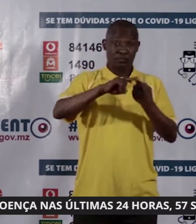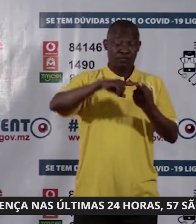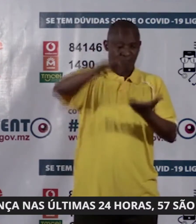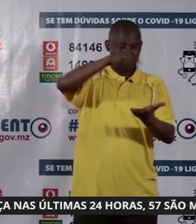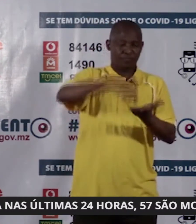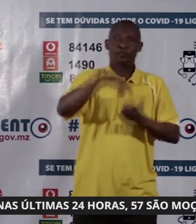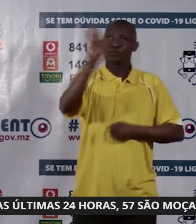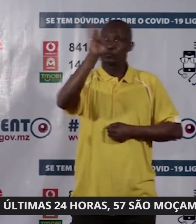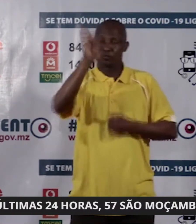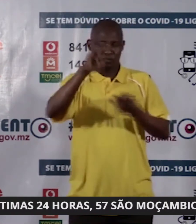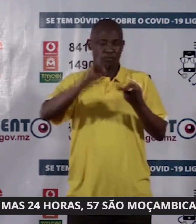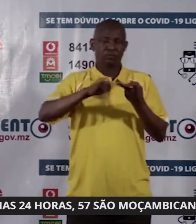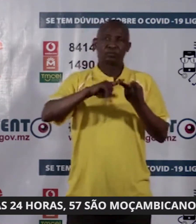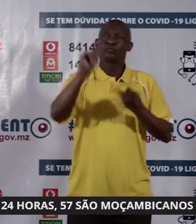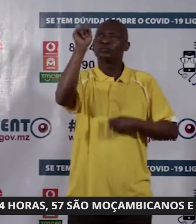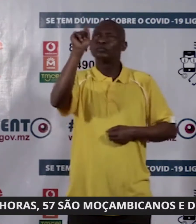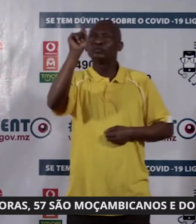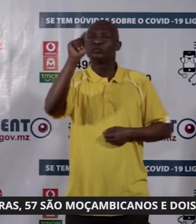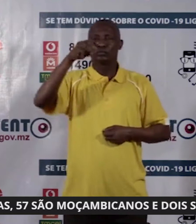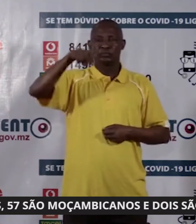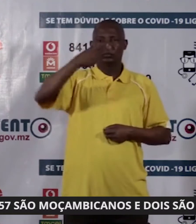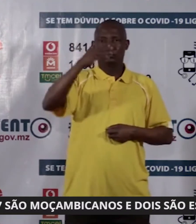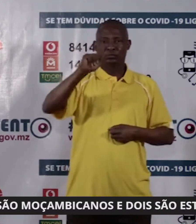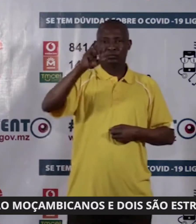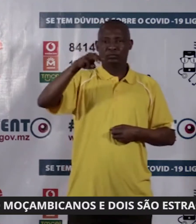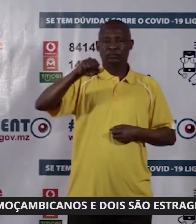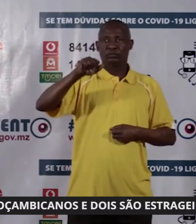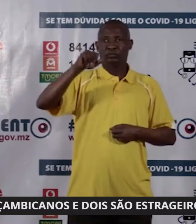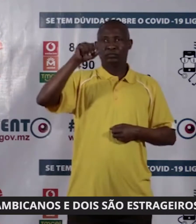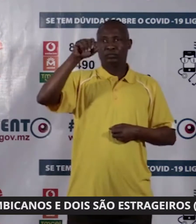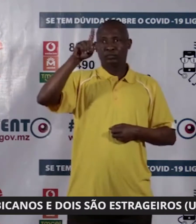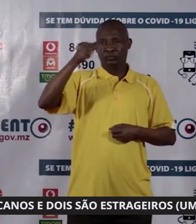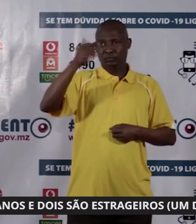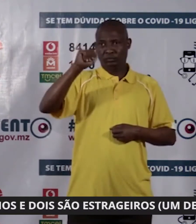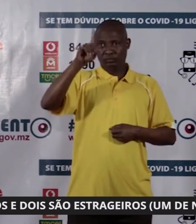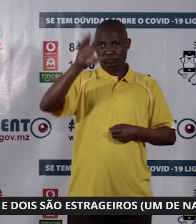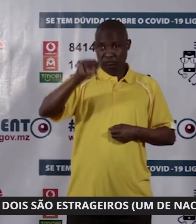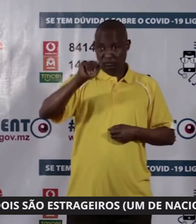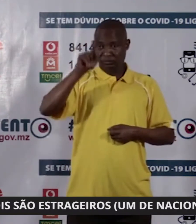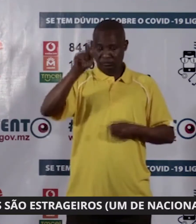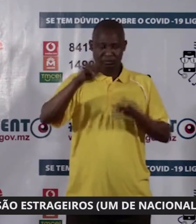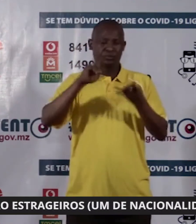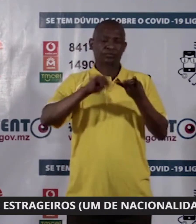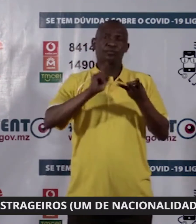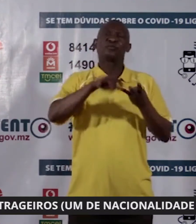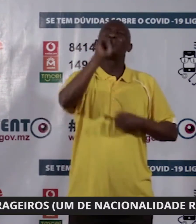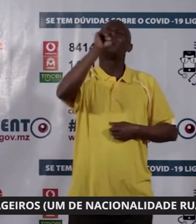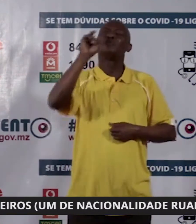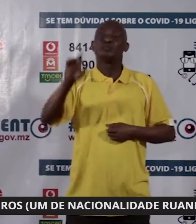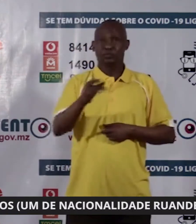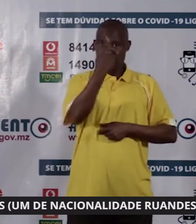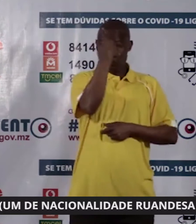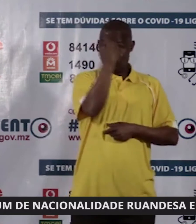sanitárias. 1 caso na província de Gaza, na cidade de Xaxai, que resulta do rastreio de contactos com casos